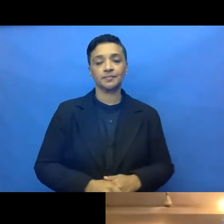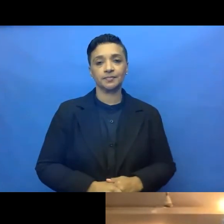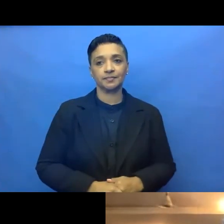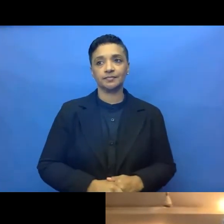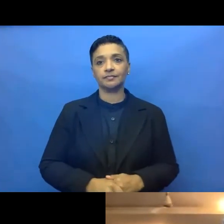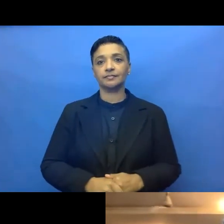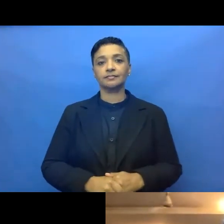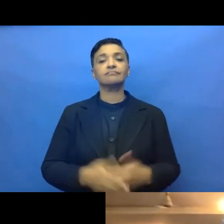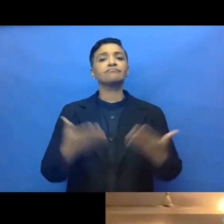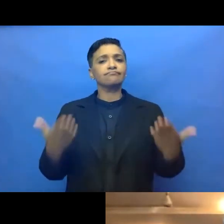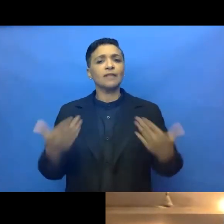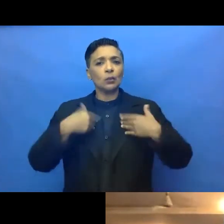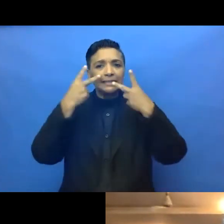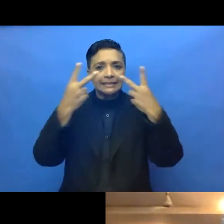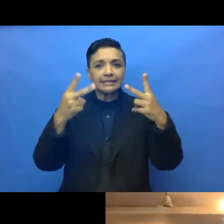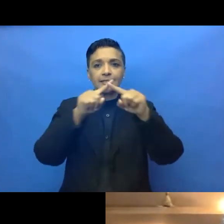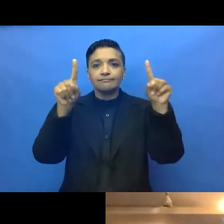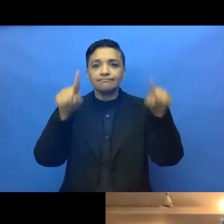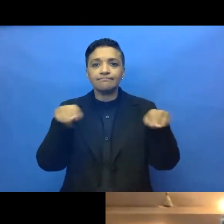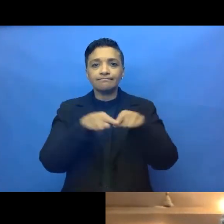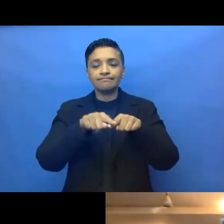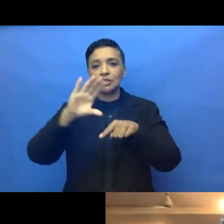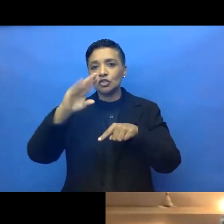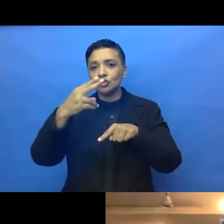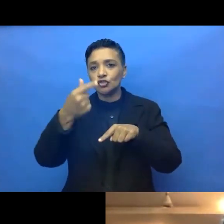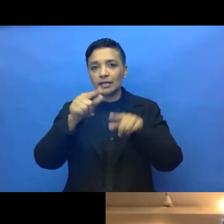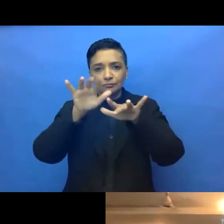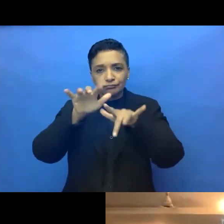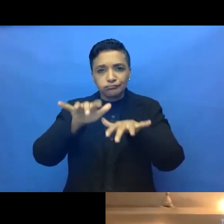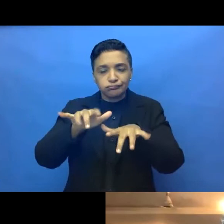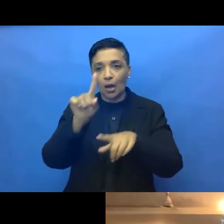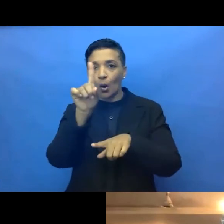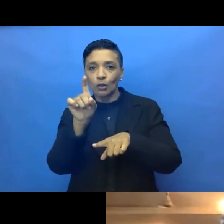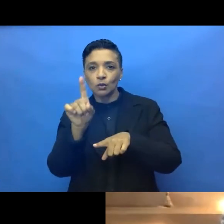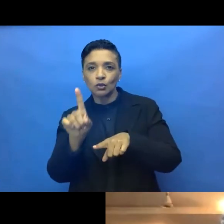panel. Nous avons quelques questions au chat.